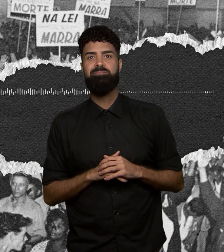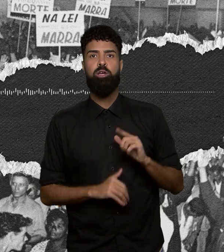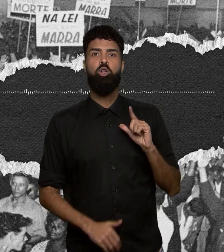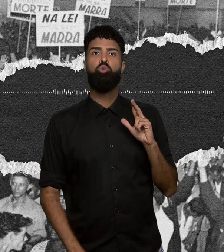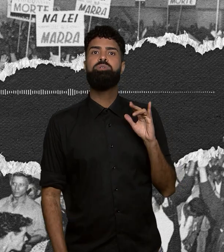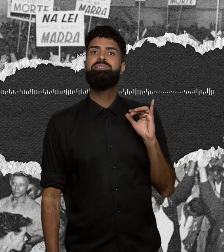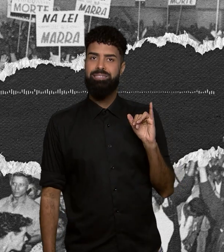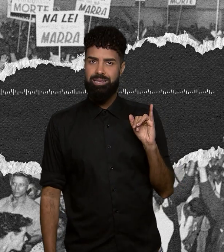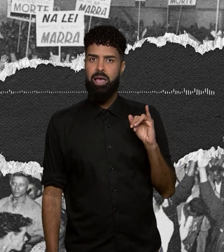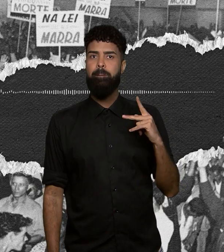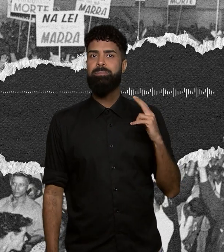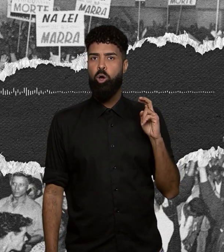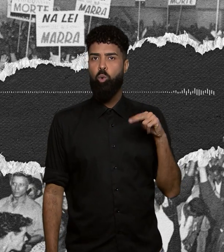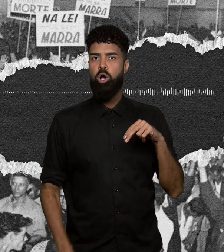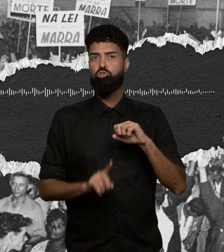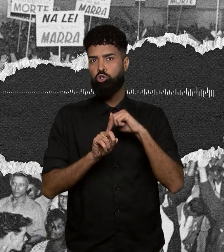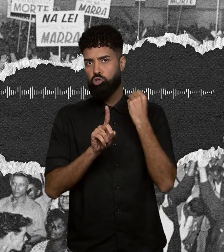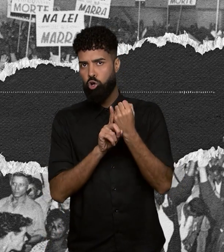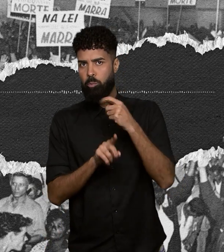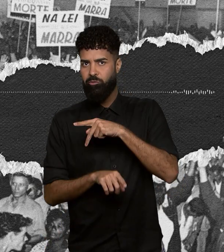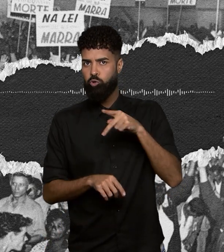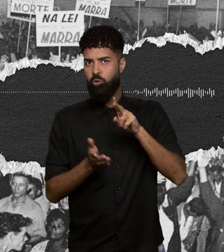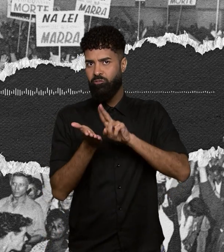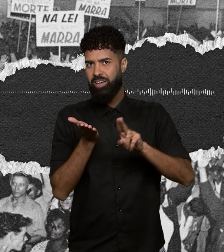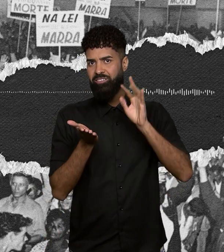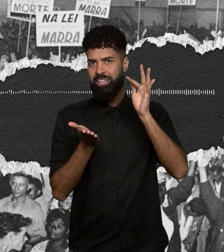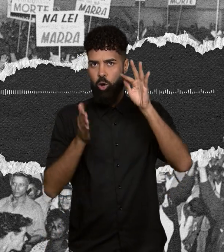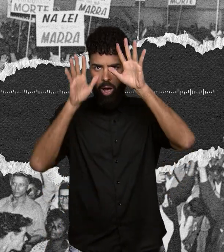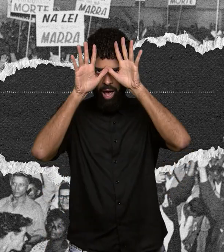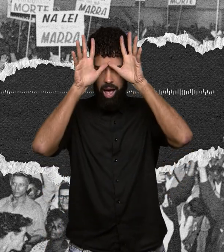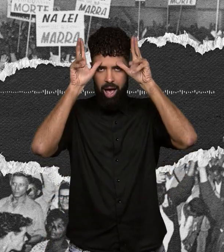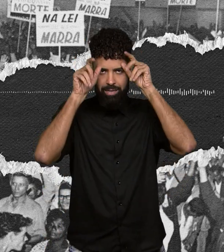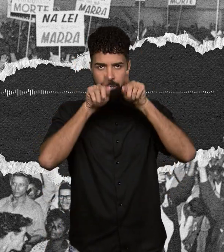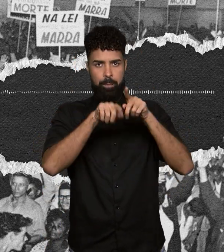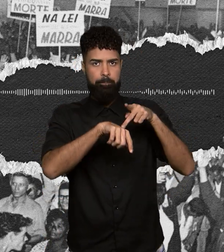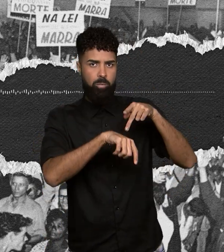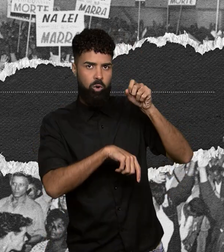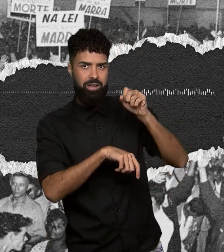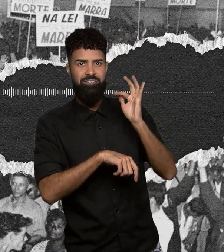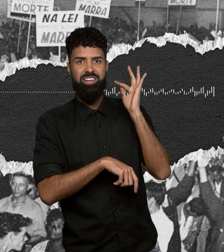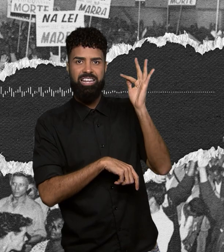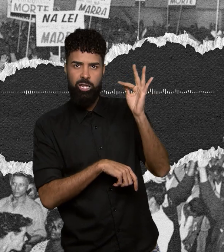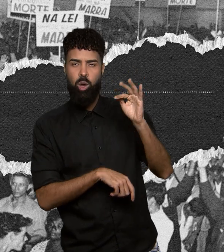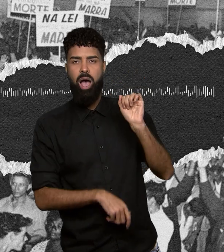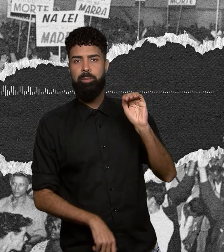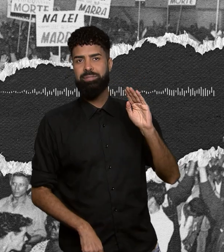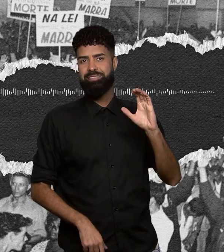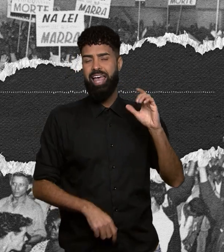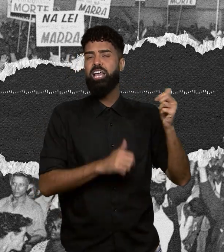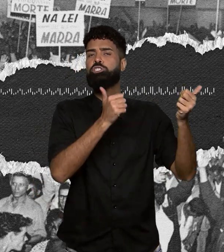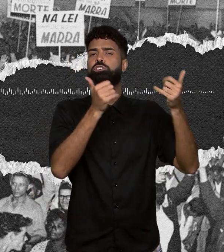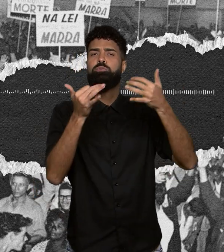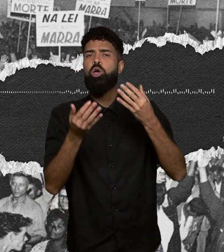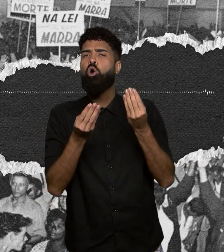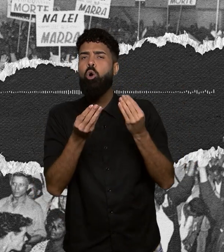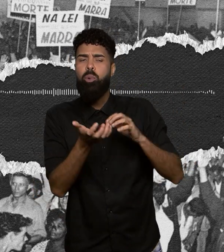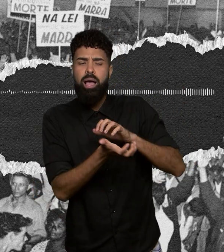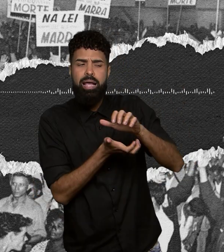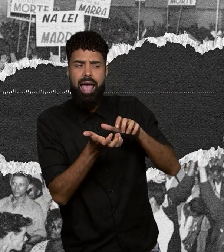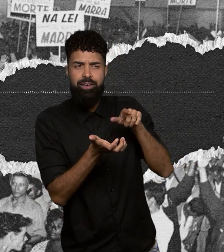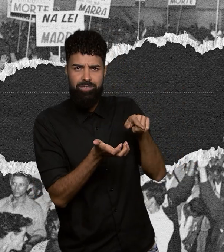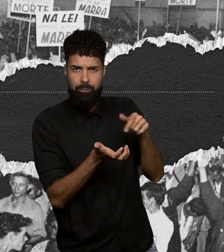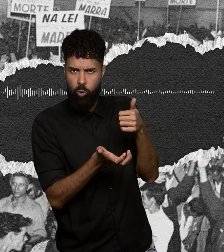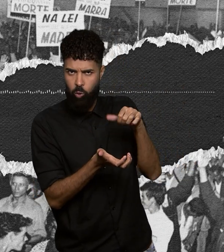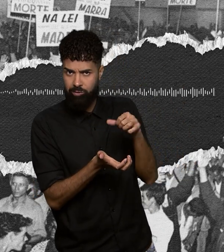socióloga e professora da Universidade Federal do Acre e da pós-graduação da Federal do ABC explica como a greve de